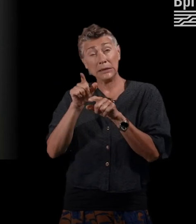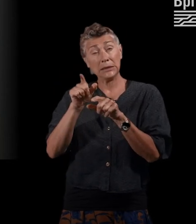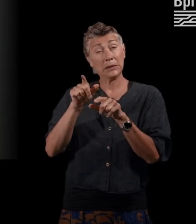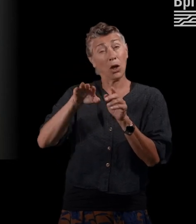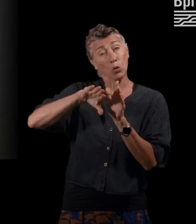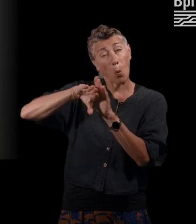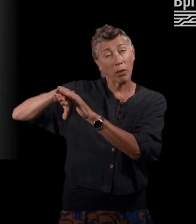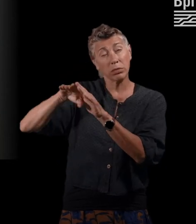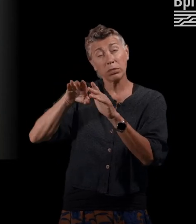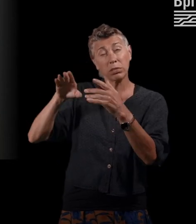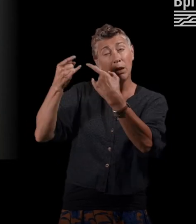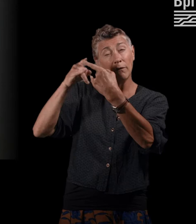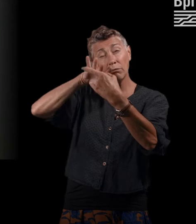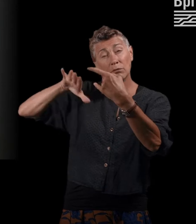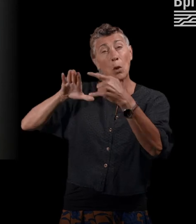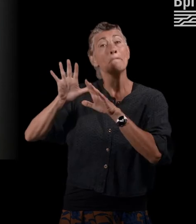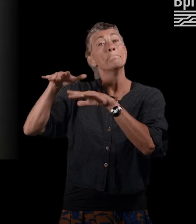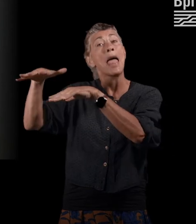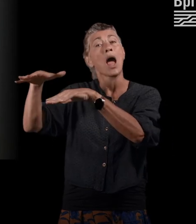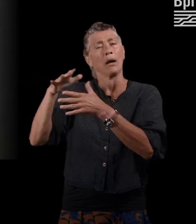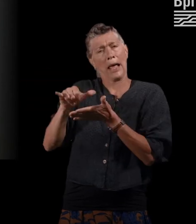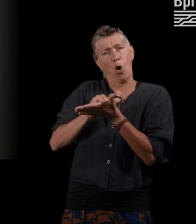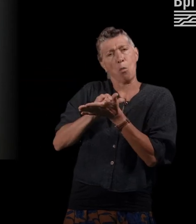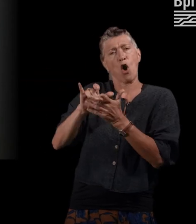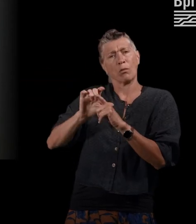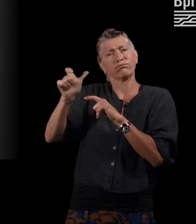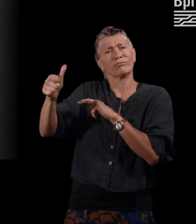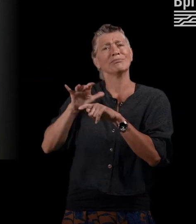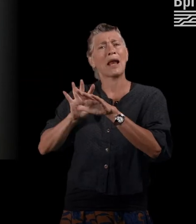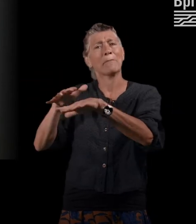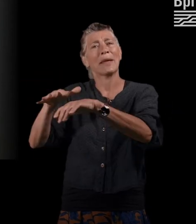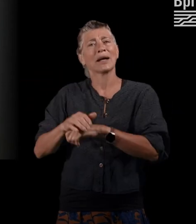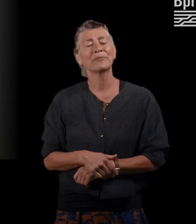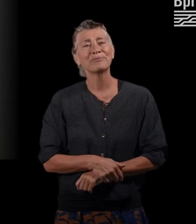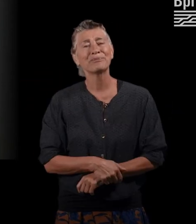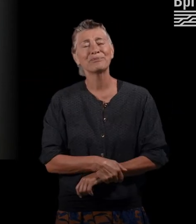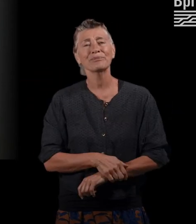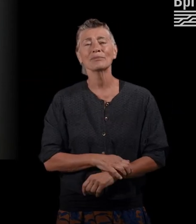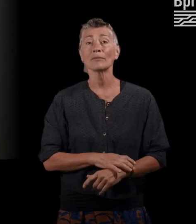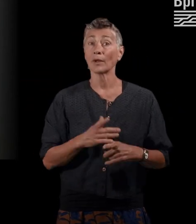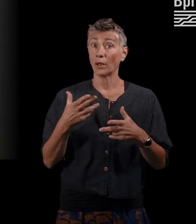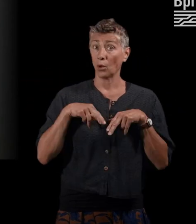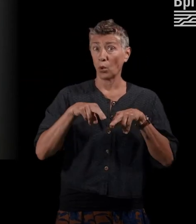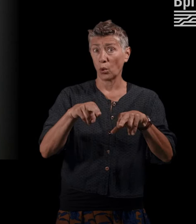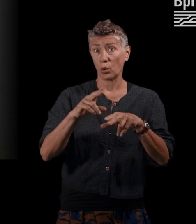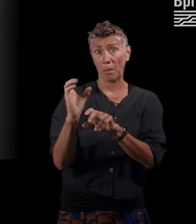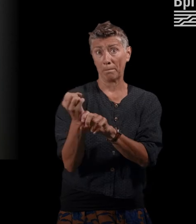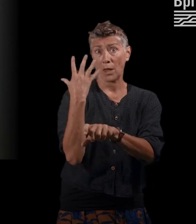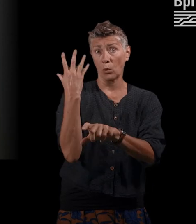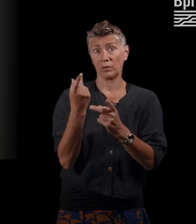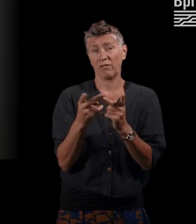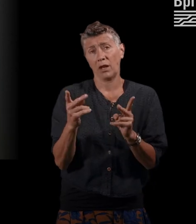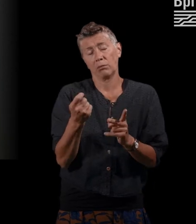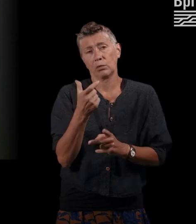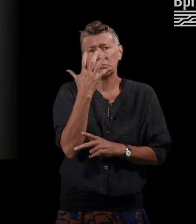Et je vois à droite, vers le sud, la mer après l'aéroport. Les rues de Beyrouth aujourd'hui sont un